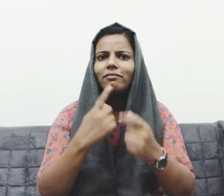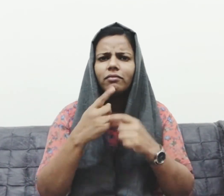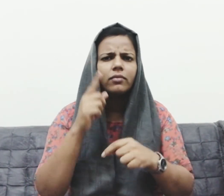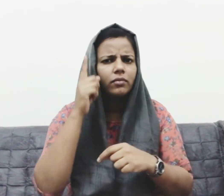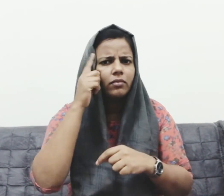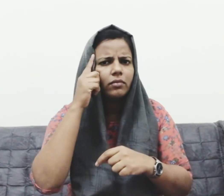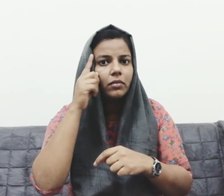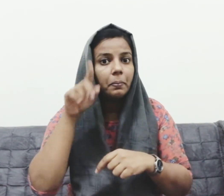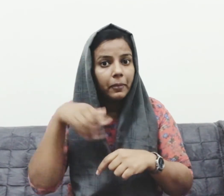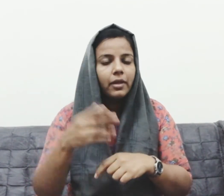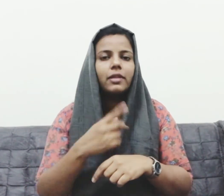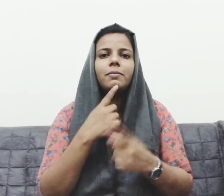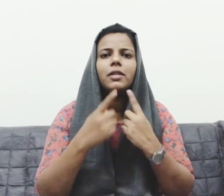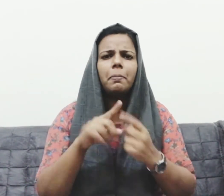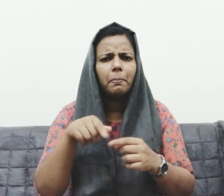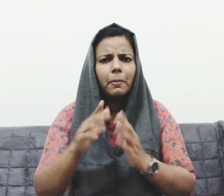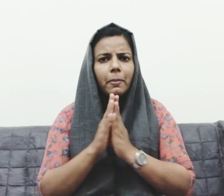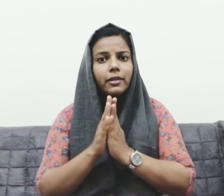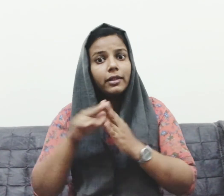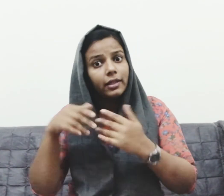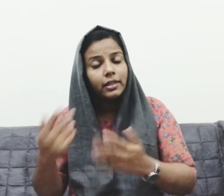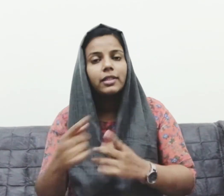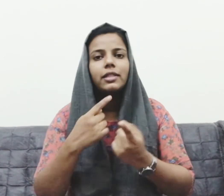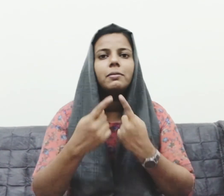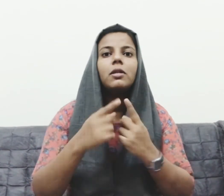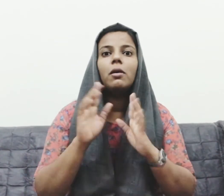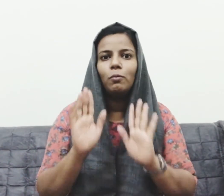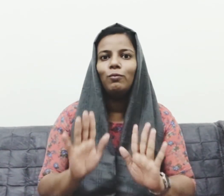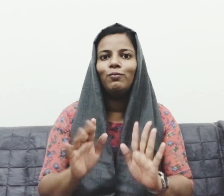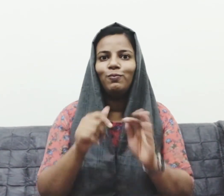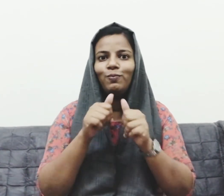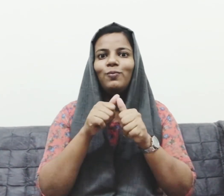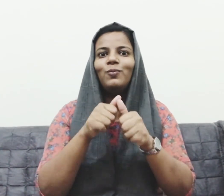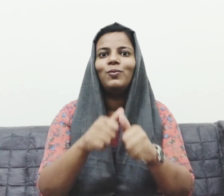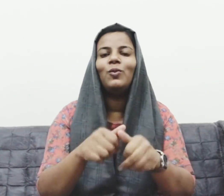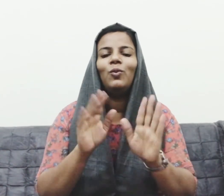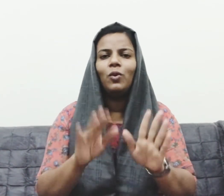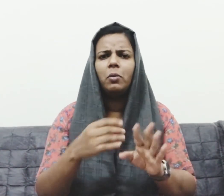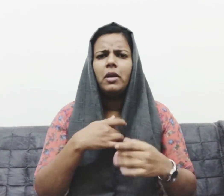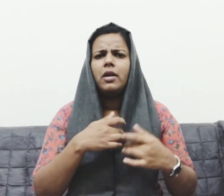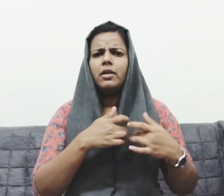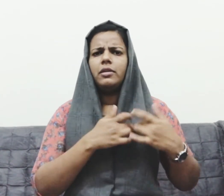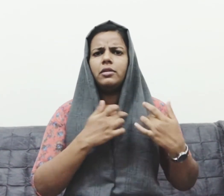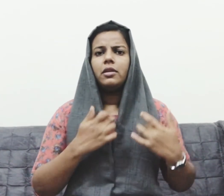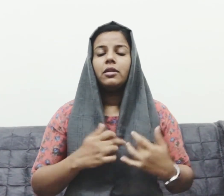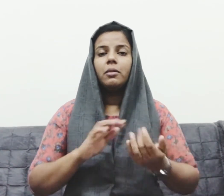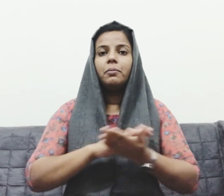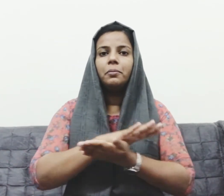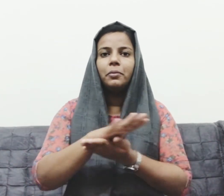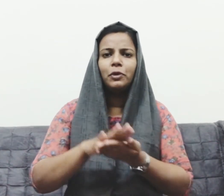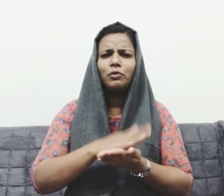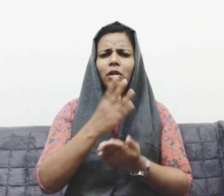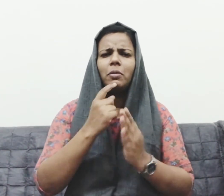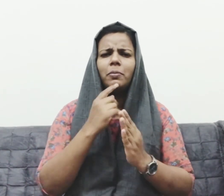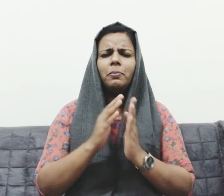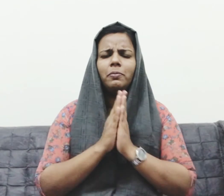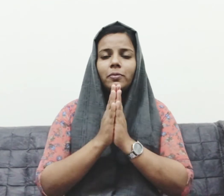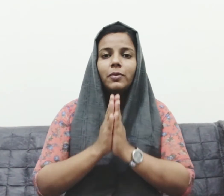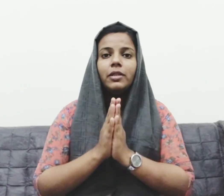ഒന്നുകൂടെ ഒന്ന് ആലോചിക്കണം. പറ്റുമെങ്കിൽ ഒന്ന് പ്രാർത്ഥിക്കണം. മനസ്സ് ആത്മാവ് നമ്മുടെ ഹൃദയത്തിനകത്ത് പരിശുദ്ധാത്മാവിലൊന്ന് പ്രാർത്ഥിച്ചിട്ട്